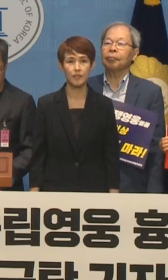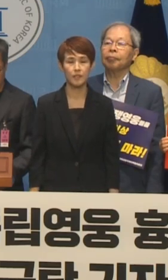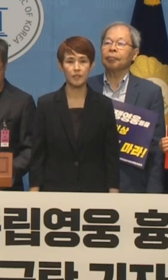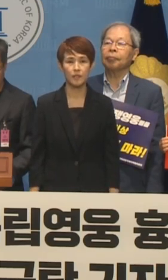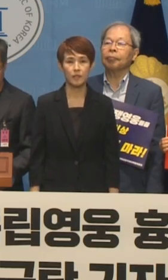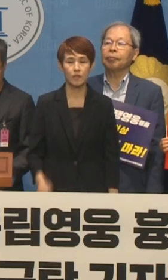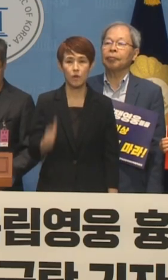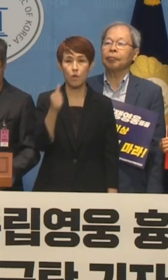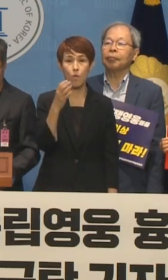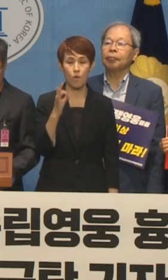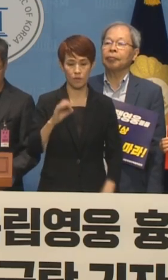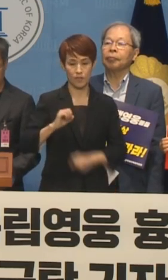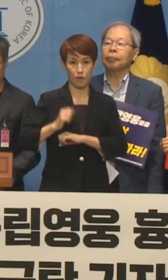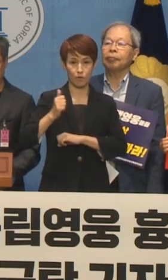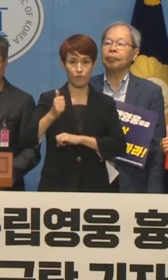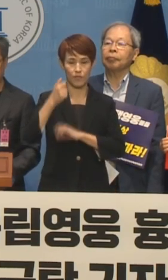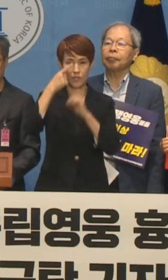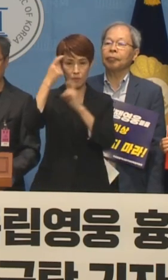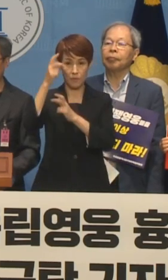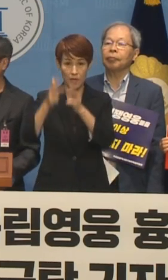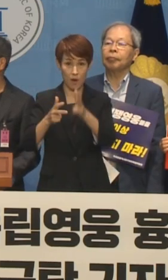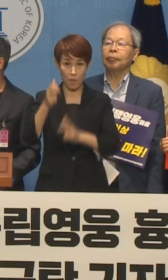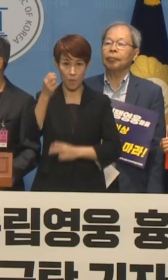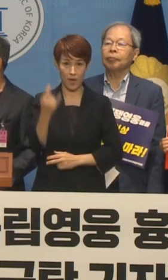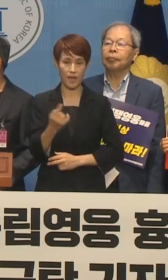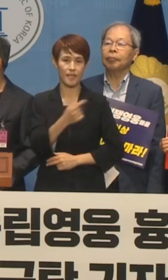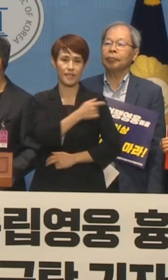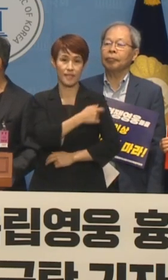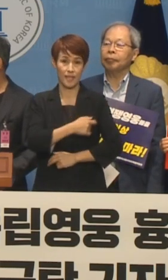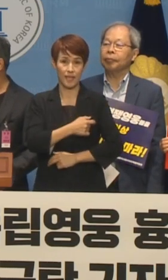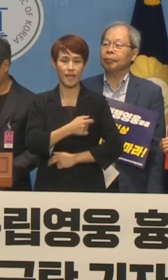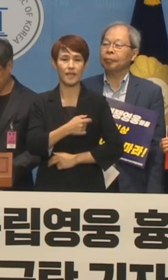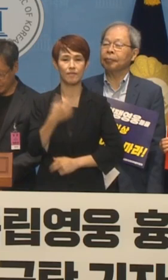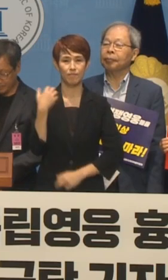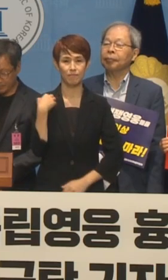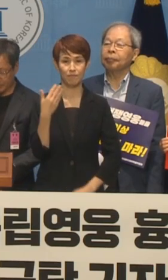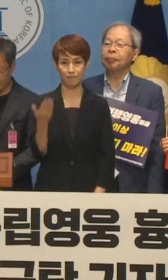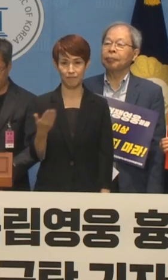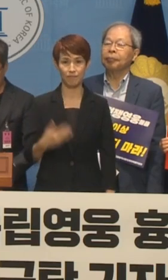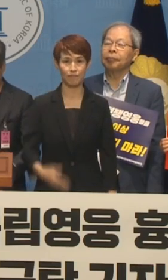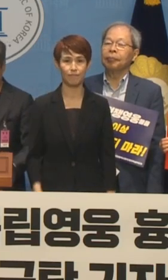홍범도 장군 기념사업회 이사장을 맡고 계신 우원식 의원님 참석하셨습니다.